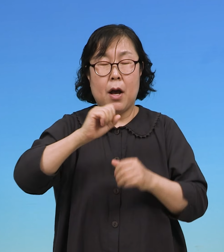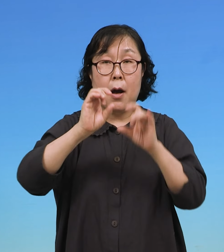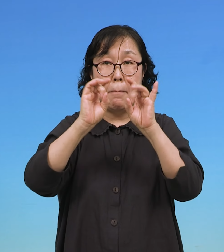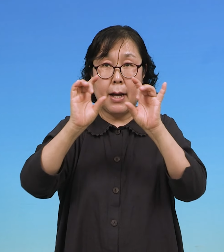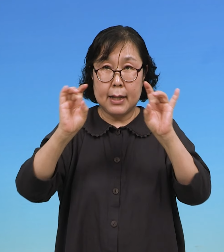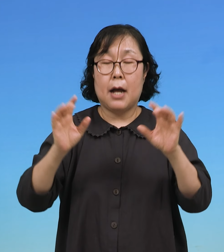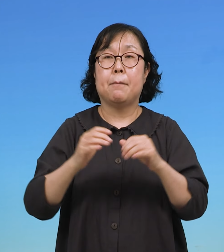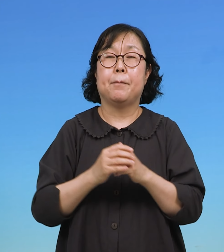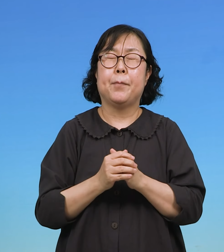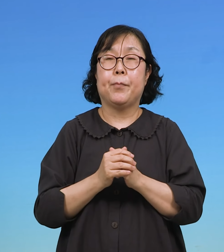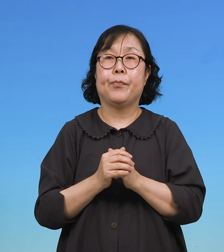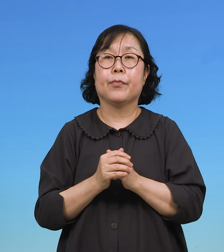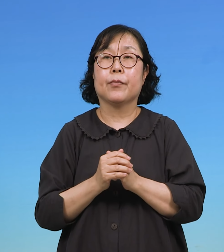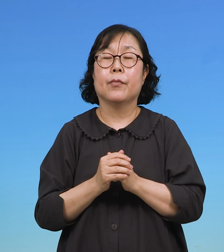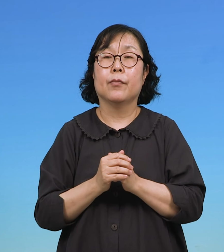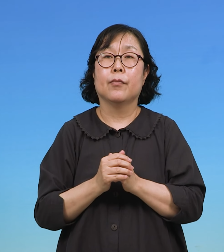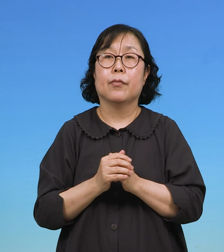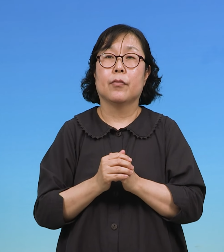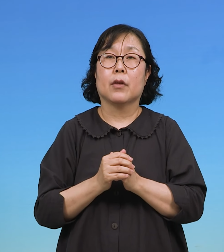새벽마다